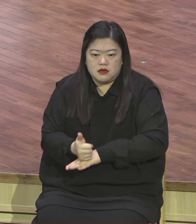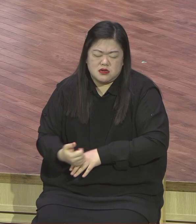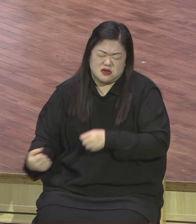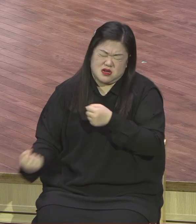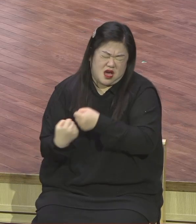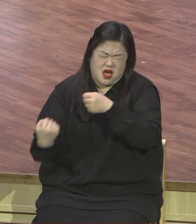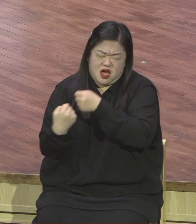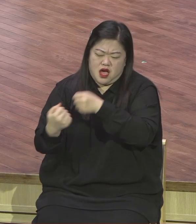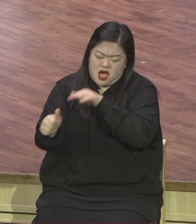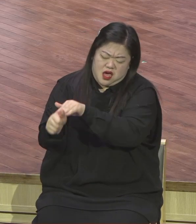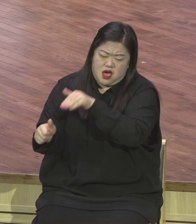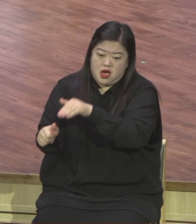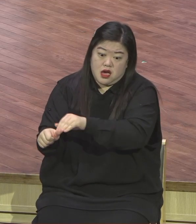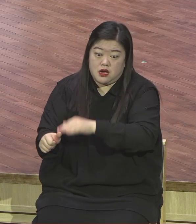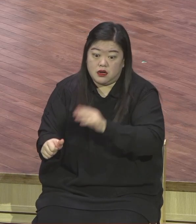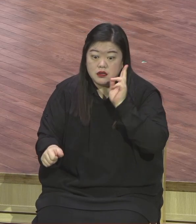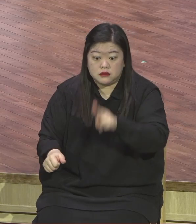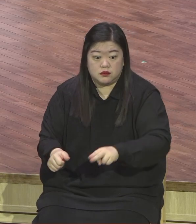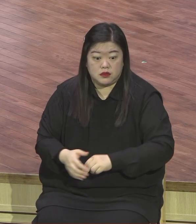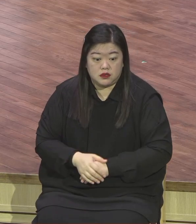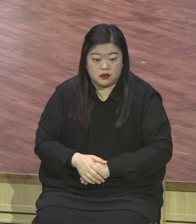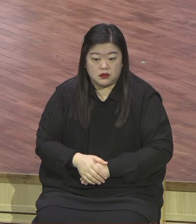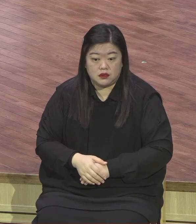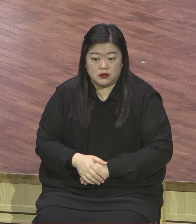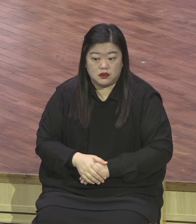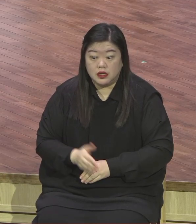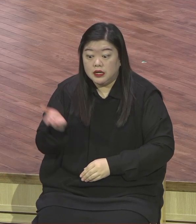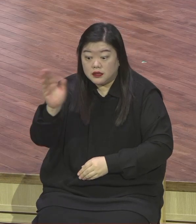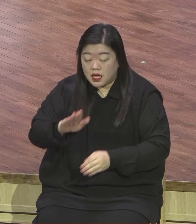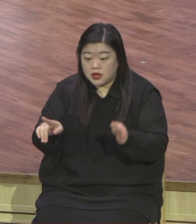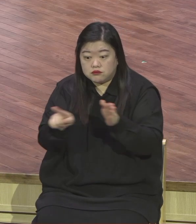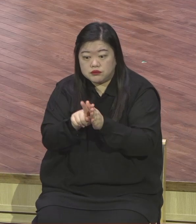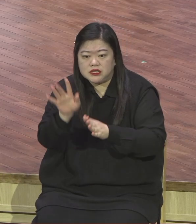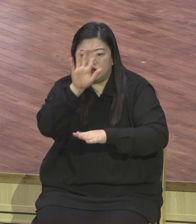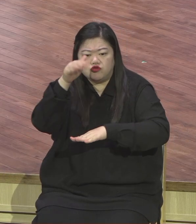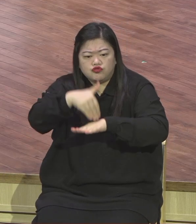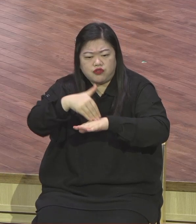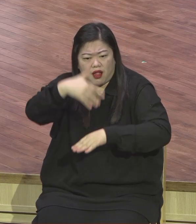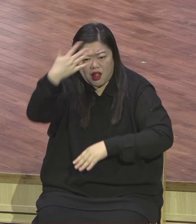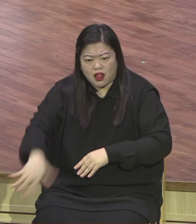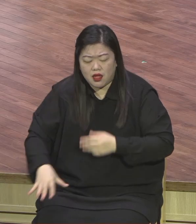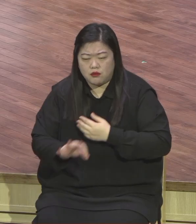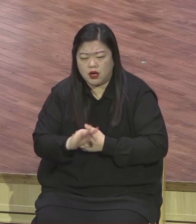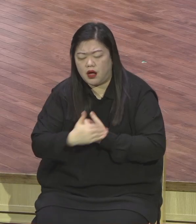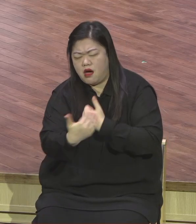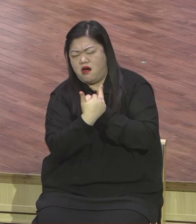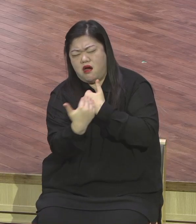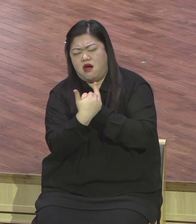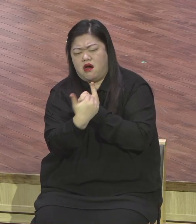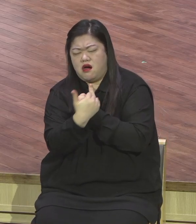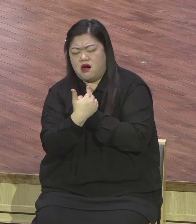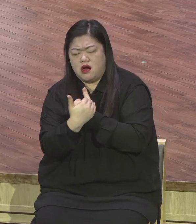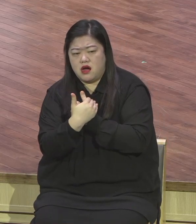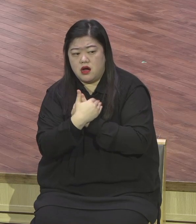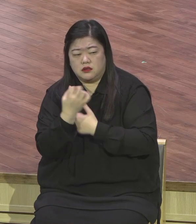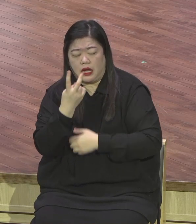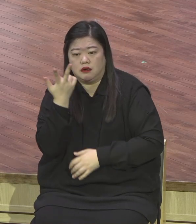실패하지 뭐 전혀 무장이 안 됐으니까 그래서 훈련받으라 하잖아요. 예수 믿는 사람